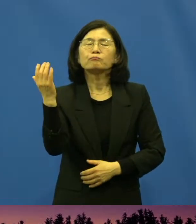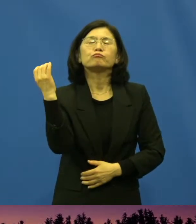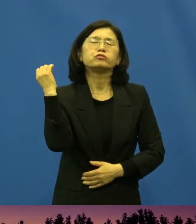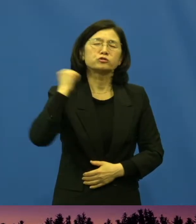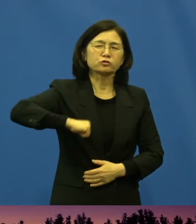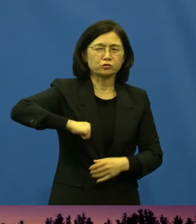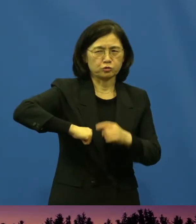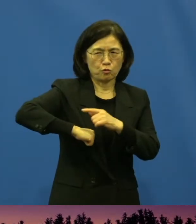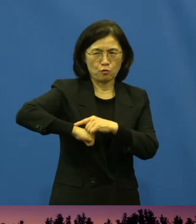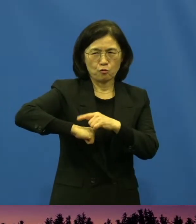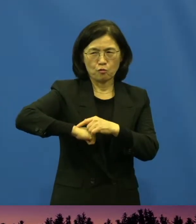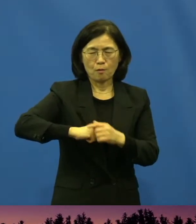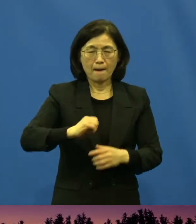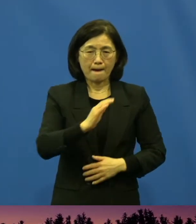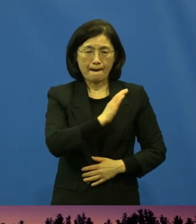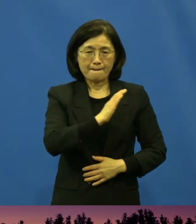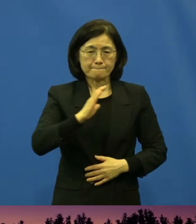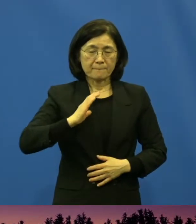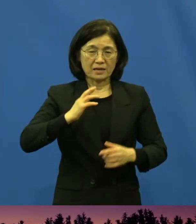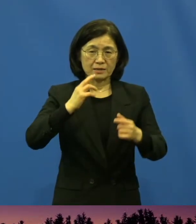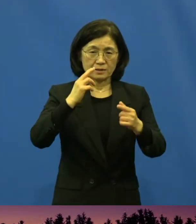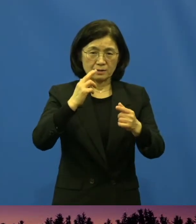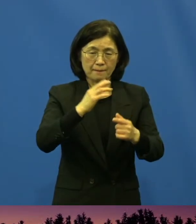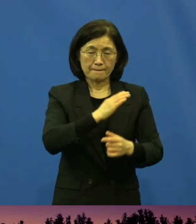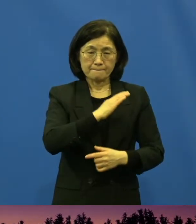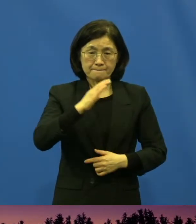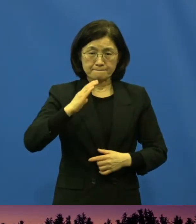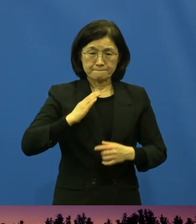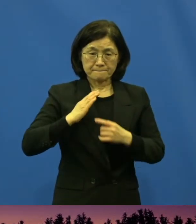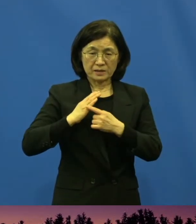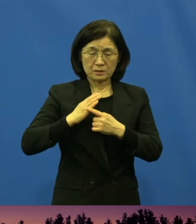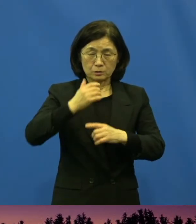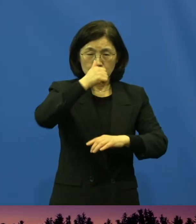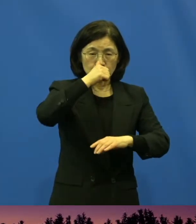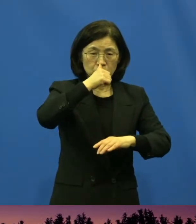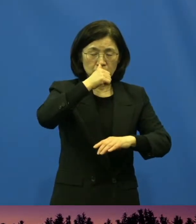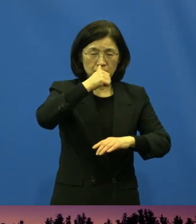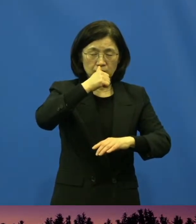자, 반역과 불순종의 차이를 아시죠? 반역은 의도적으로 죄를 짓는다는 거예요.